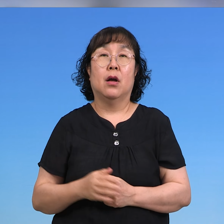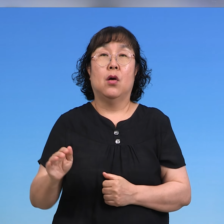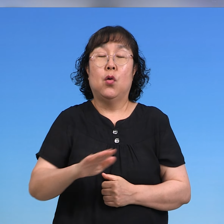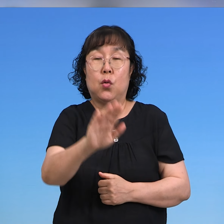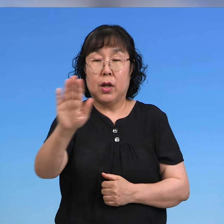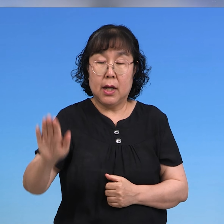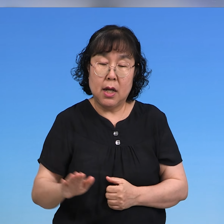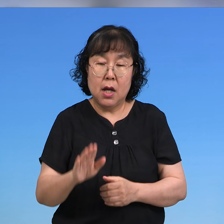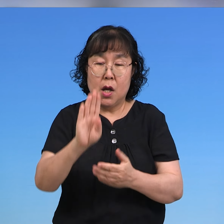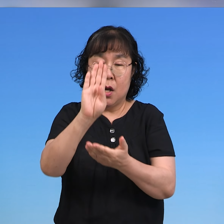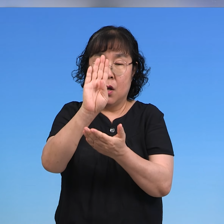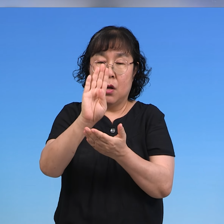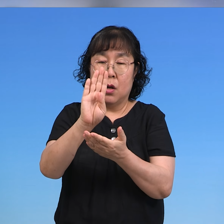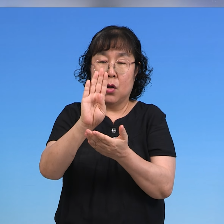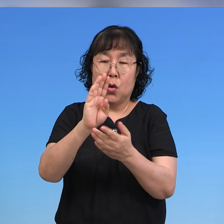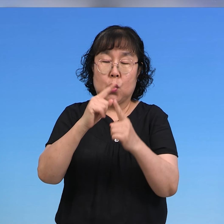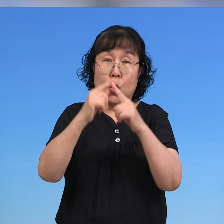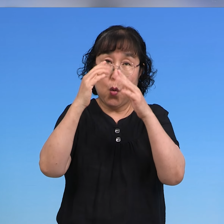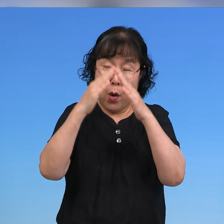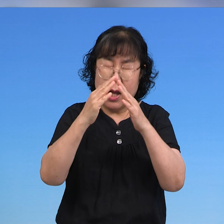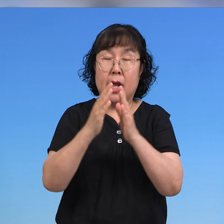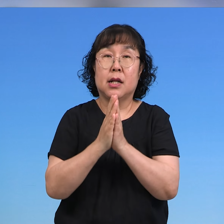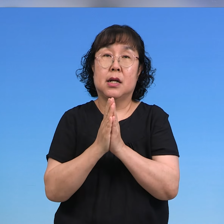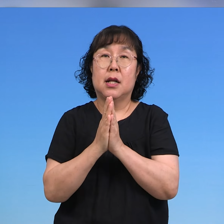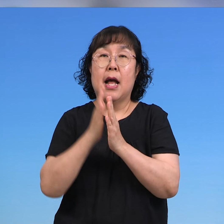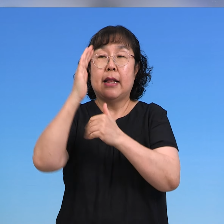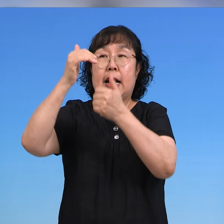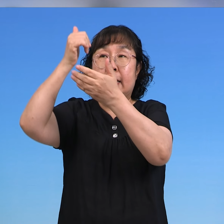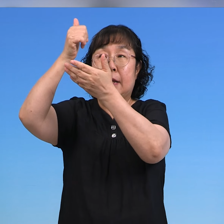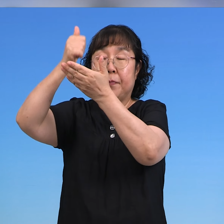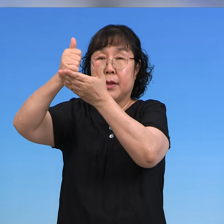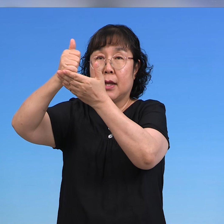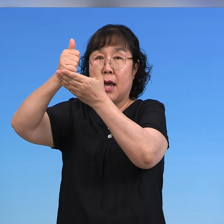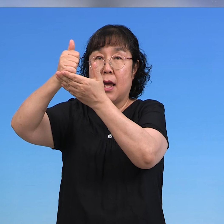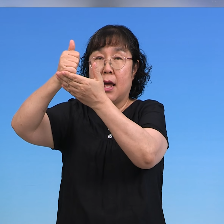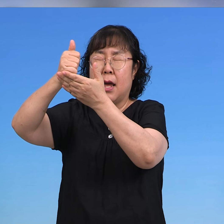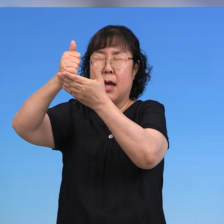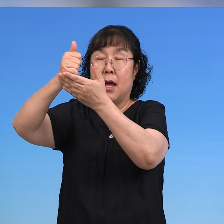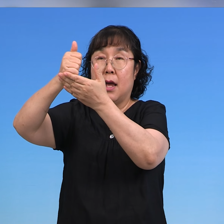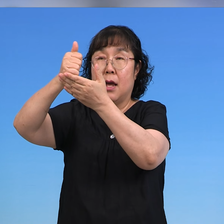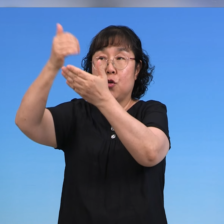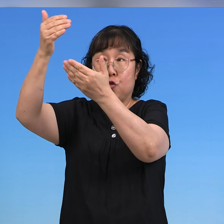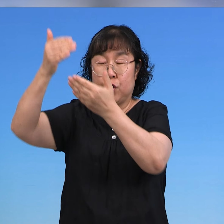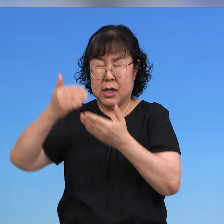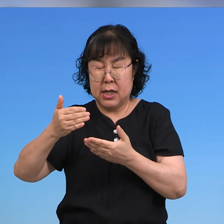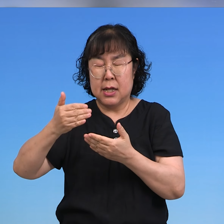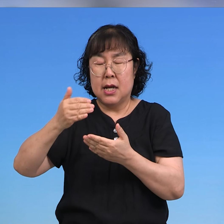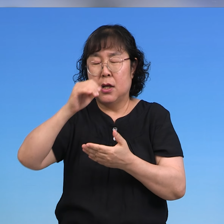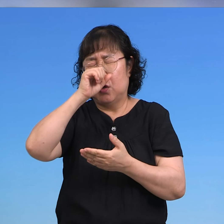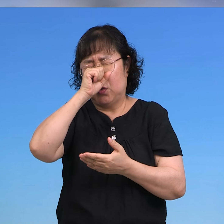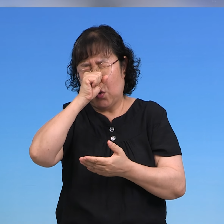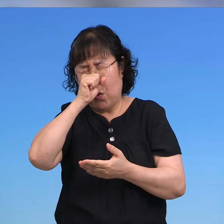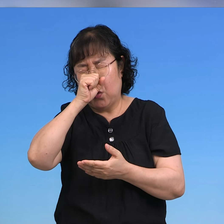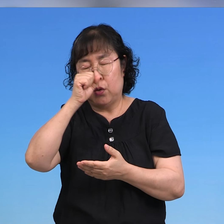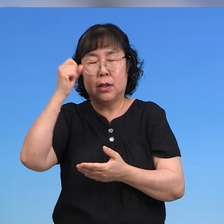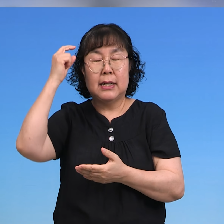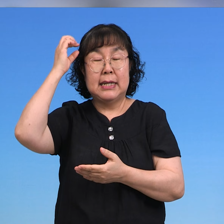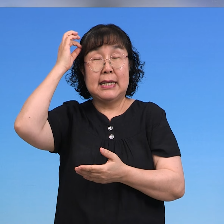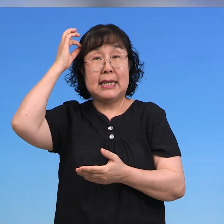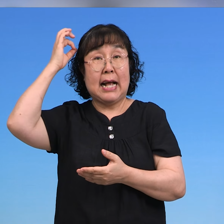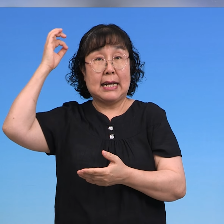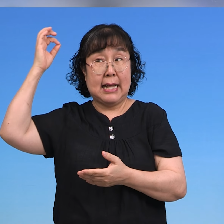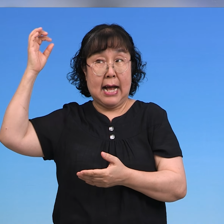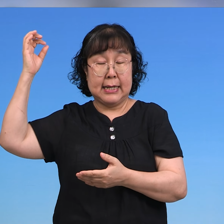상상력을 많이 만들고 퍼뜨리는 교회가 되기를 바랍니다. 그 대표적인 게 제가 여러 차례 따라하라